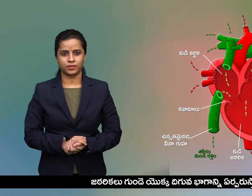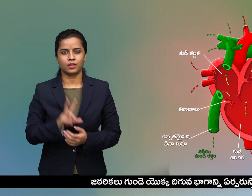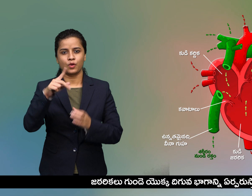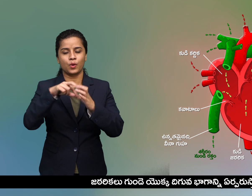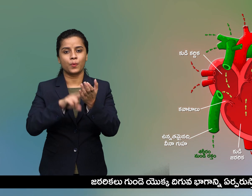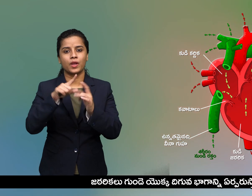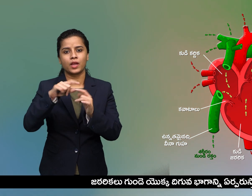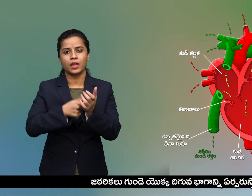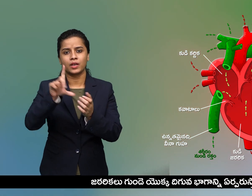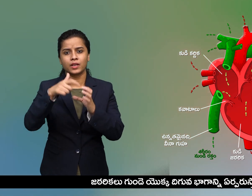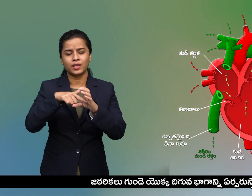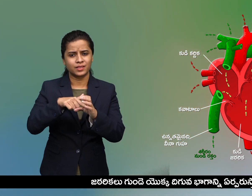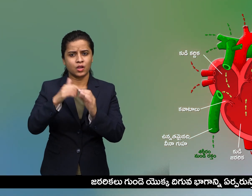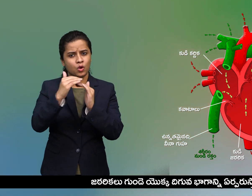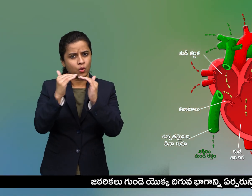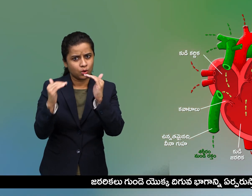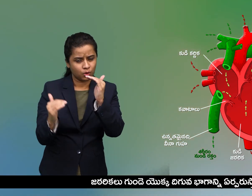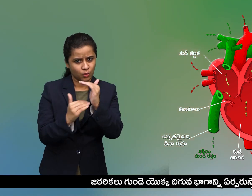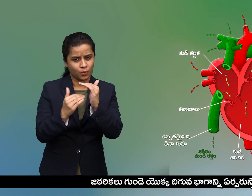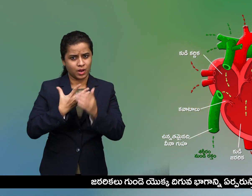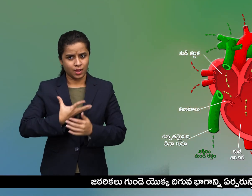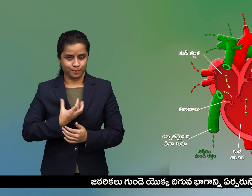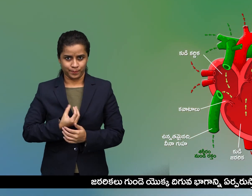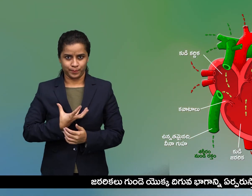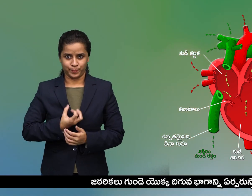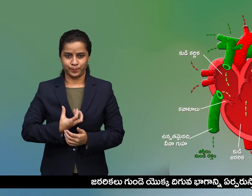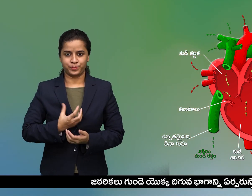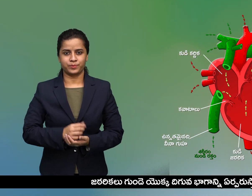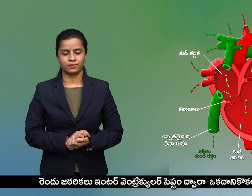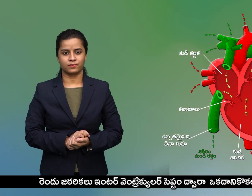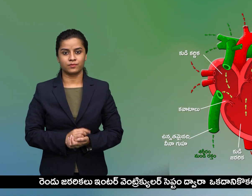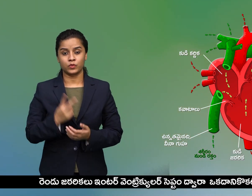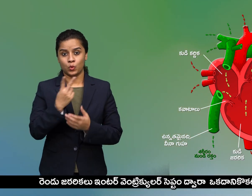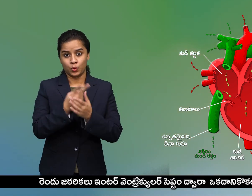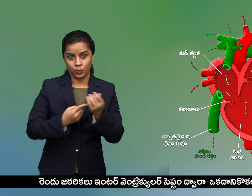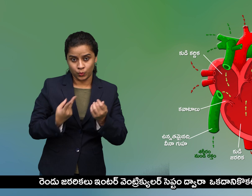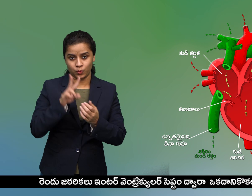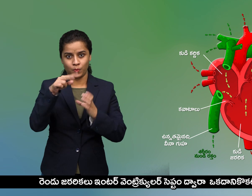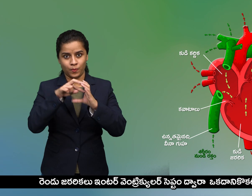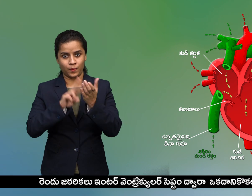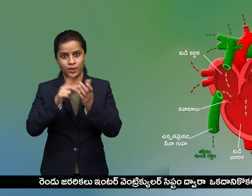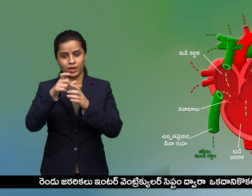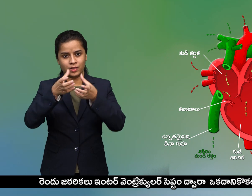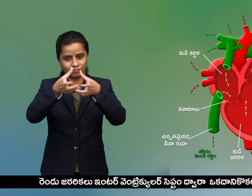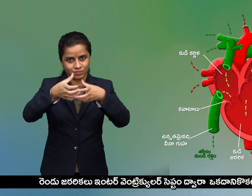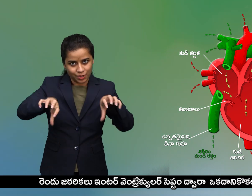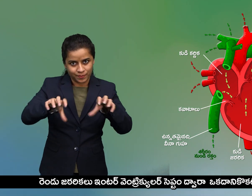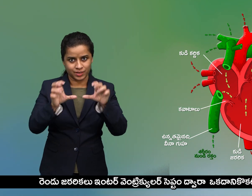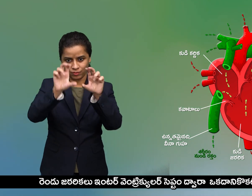జఠరికలు గుండె యొక్క దిగువ భాగాన్ని ఏర్పరుస్తాయి. రెండు జఠరికలు ఇంటర్